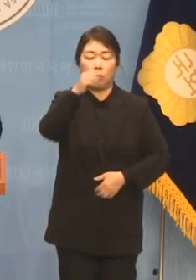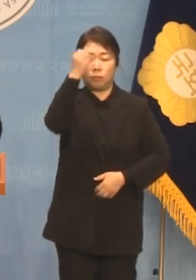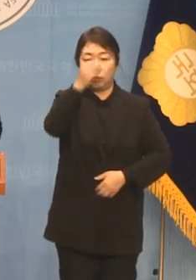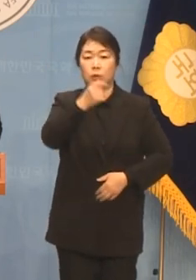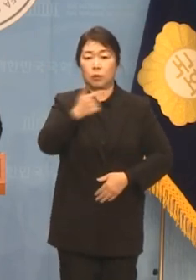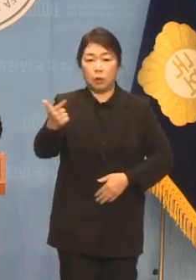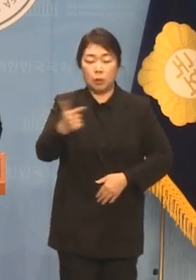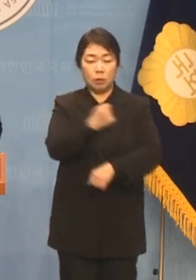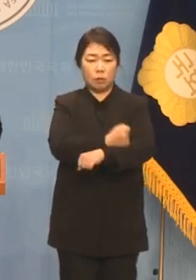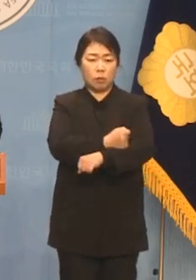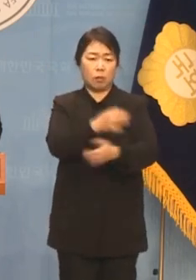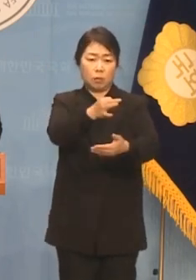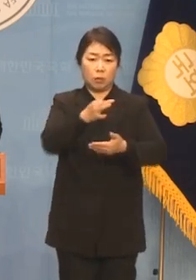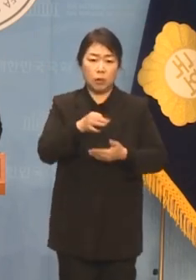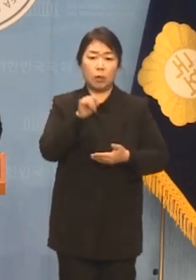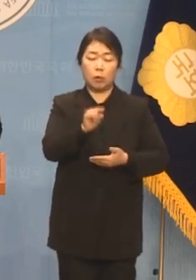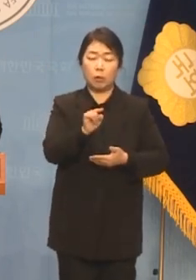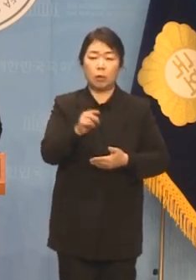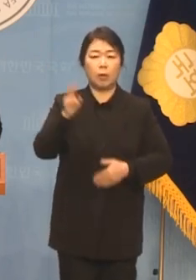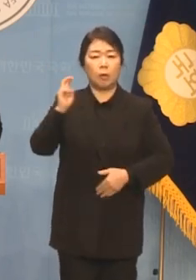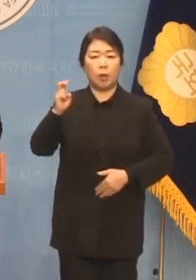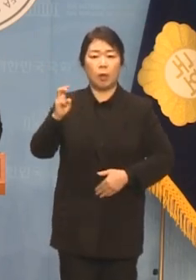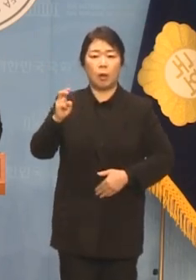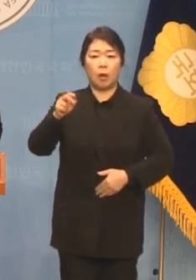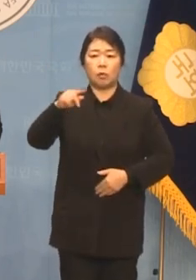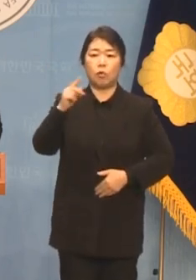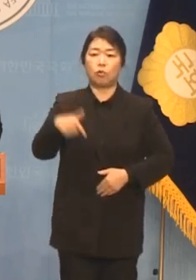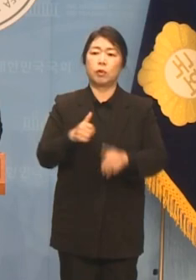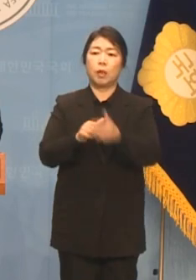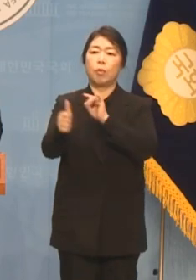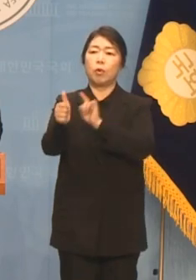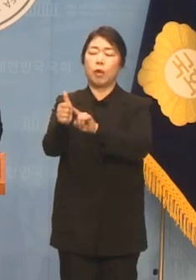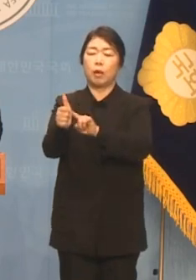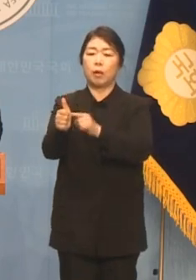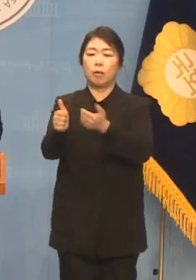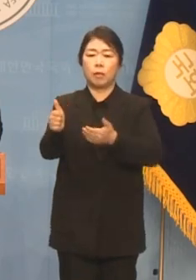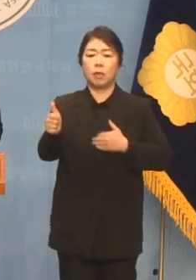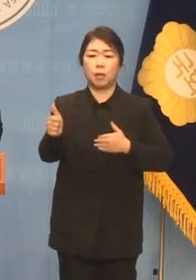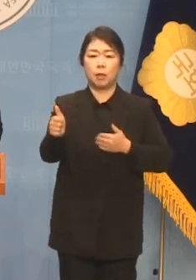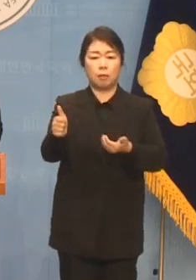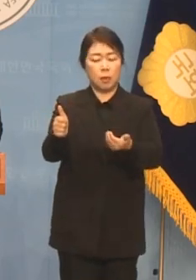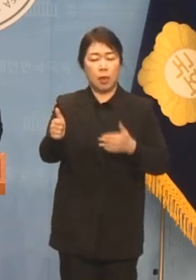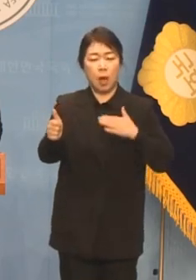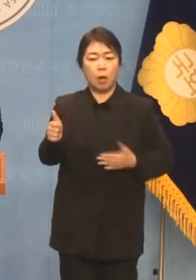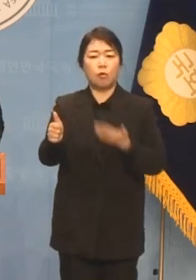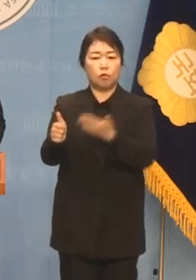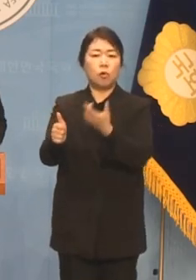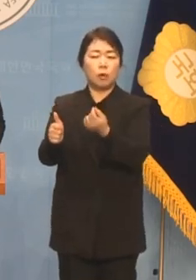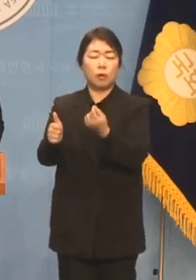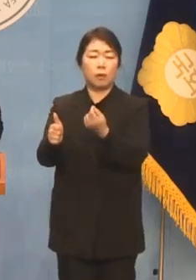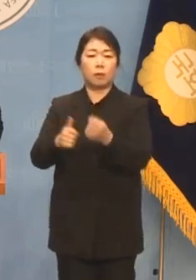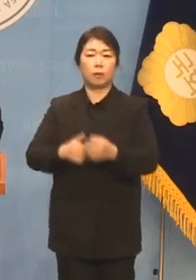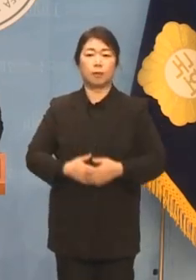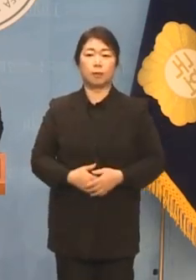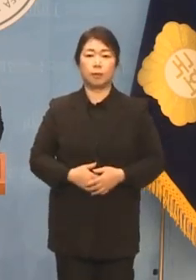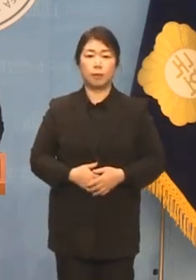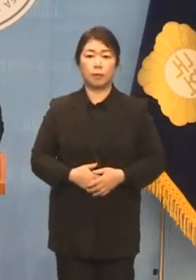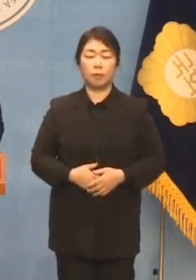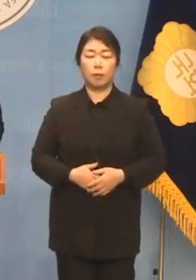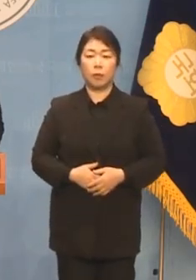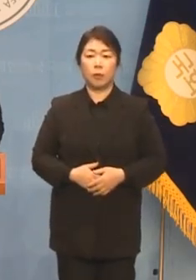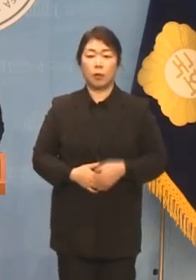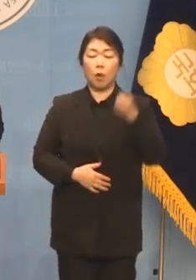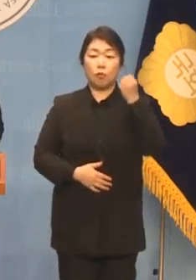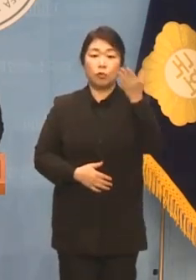아마도 조 조국 대표에게 이런 사실을 미리 알렸 것으로 추측됩니다 불과